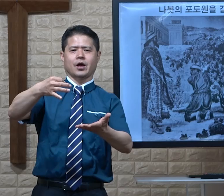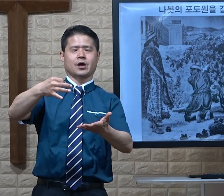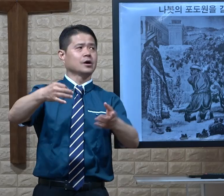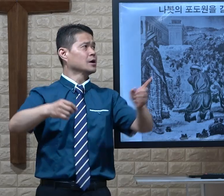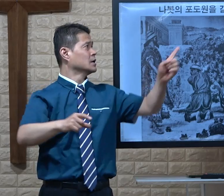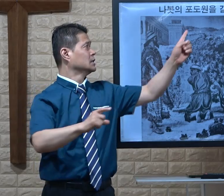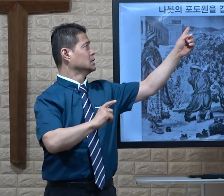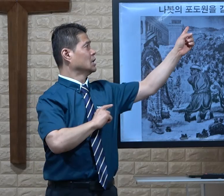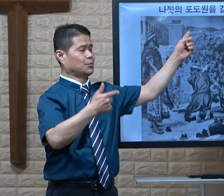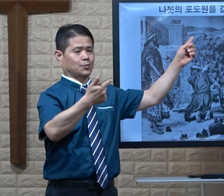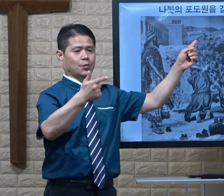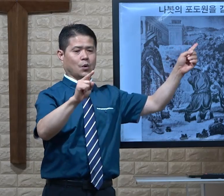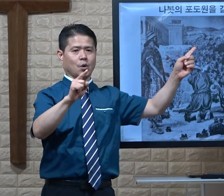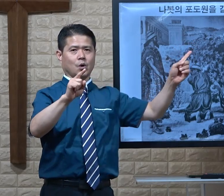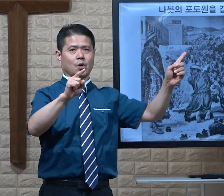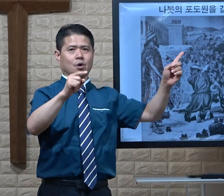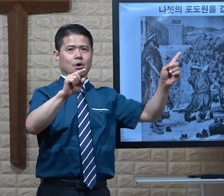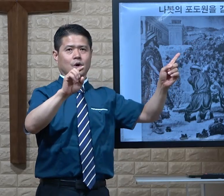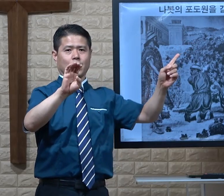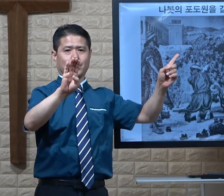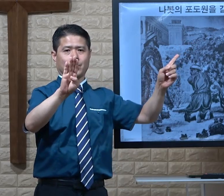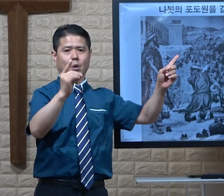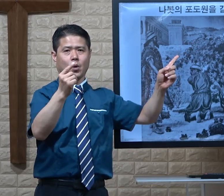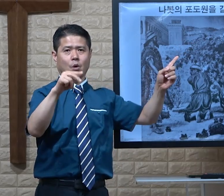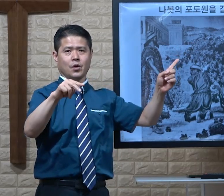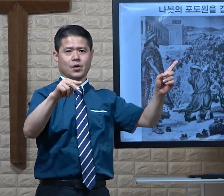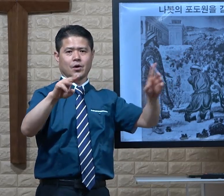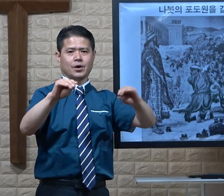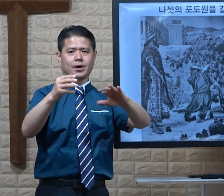밭이 넓은 곳이 있었는데